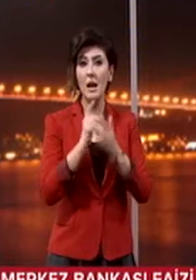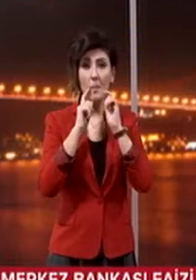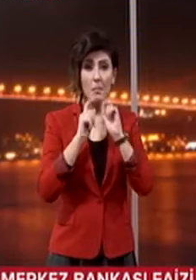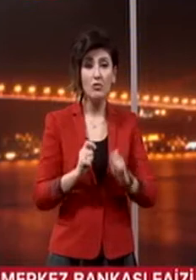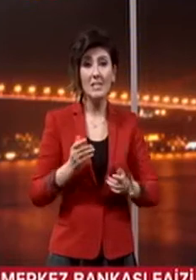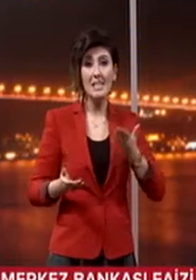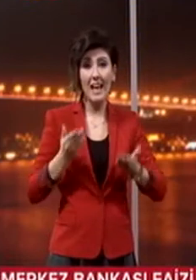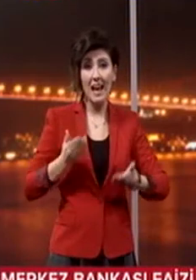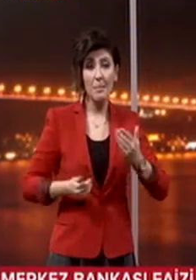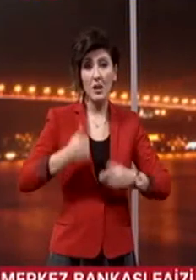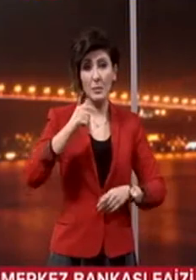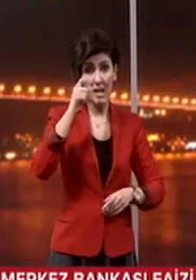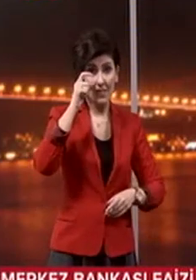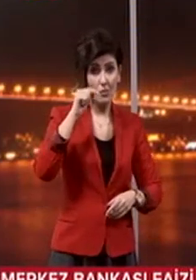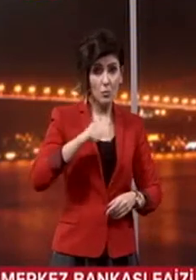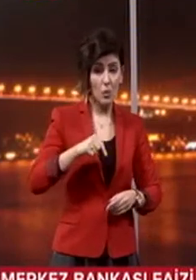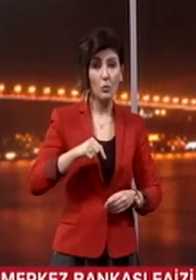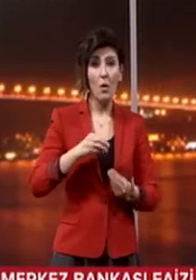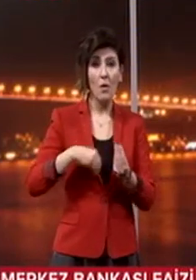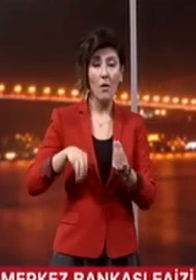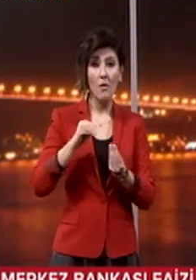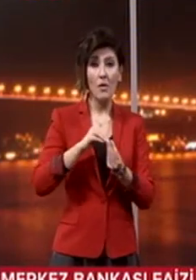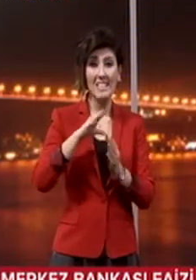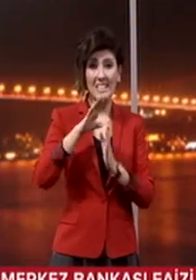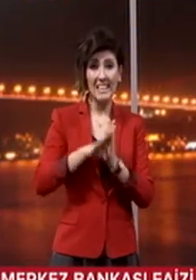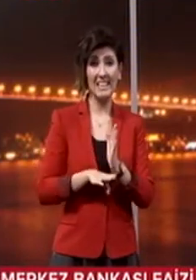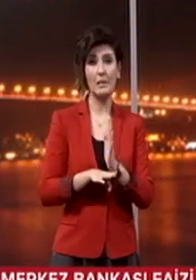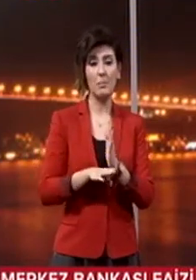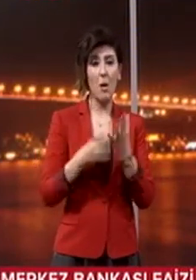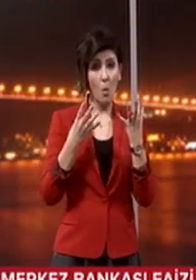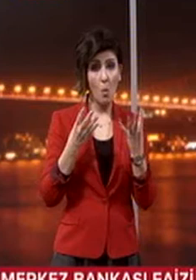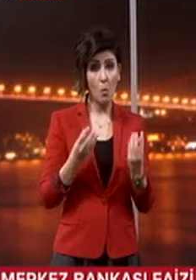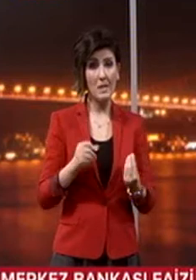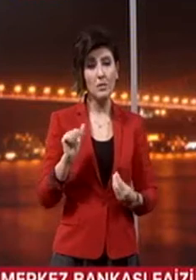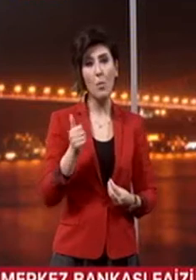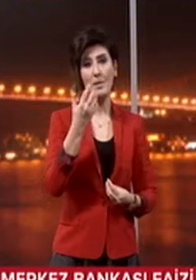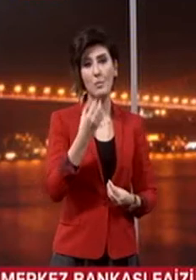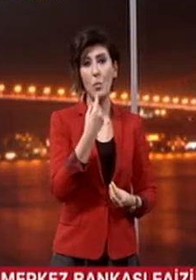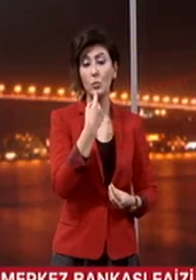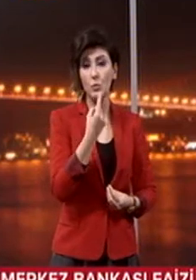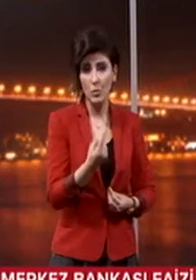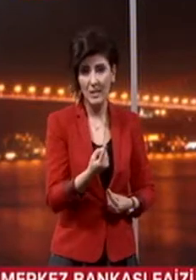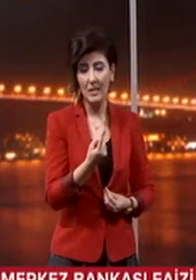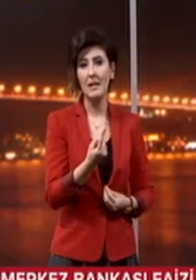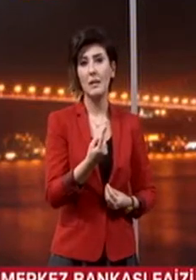Kararı Macaristan'da değerlendiren Başbakan Davutoğlu, faizin inme trendinde olmasının önemli olduğunu